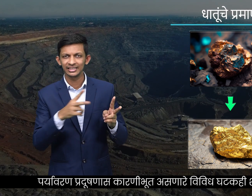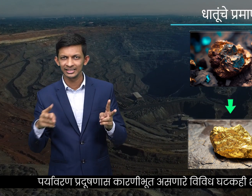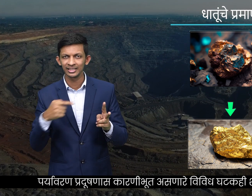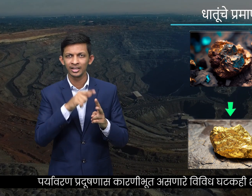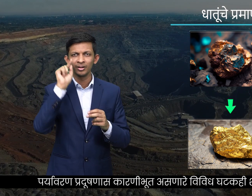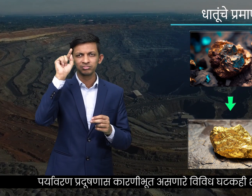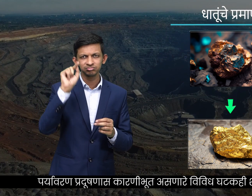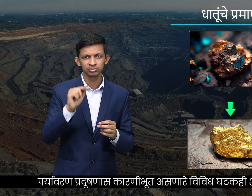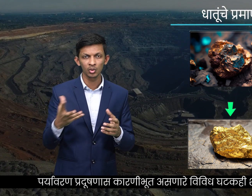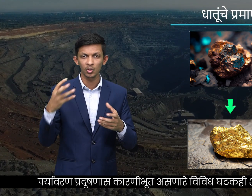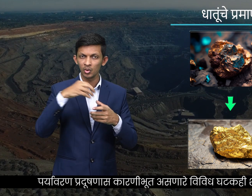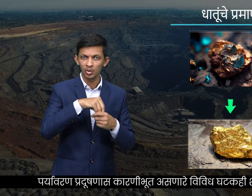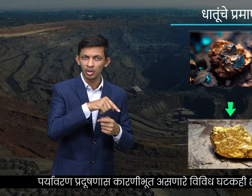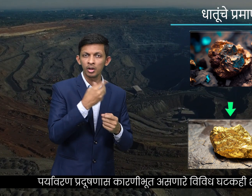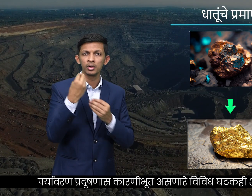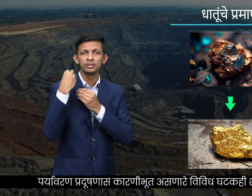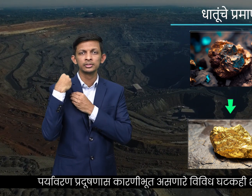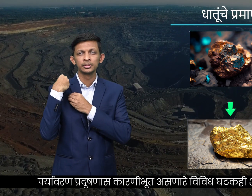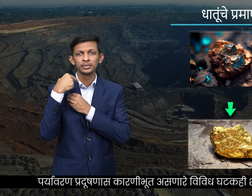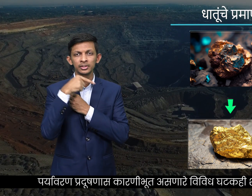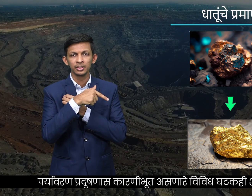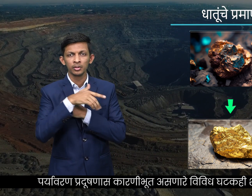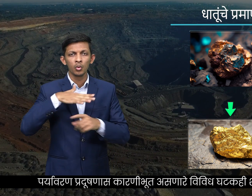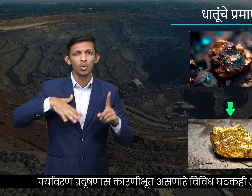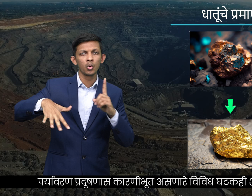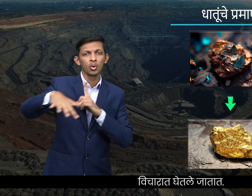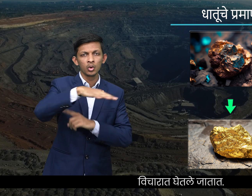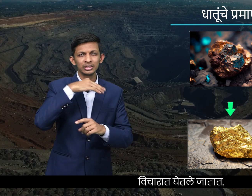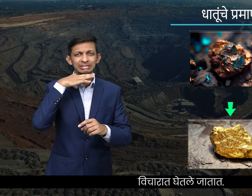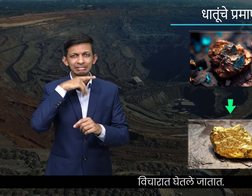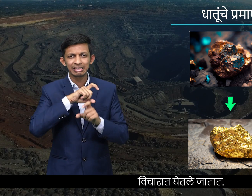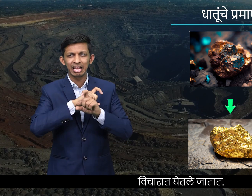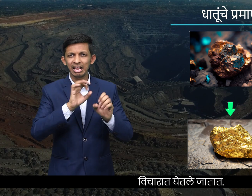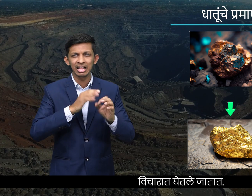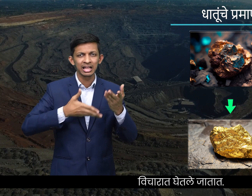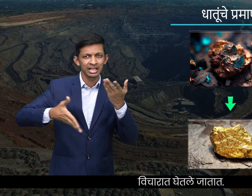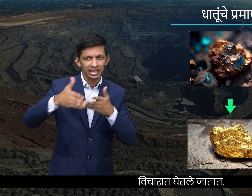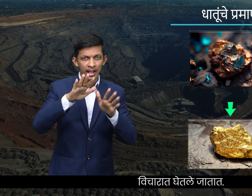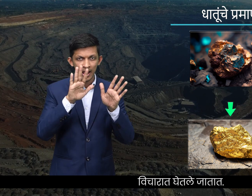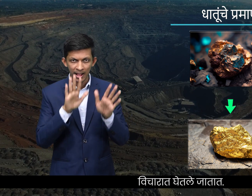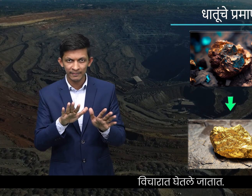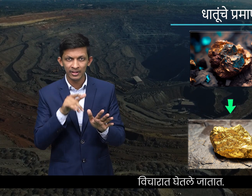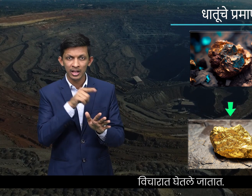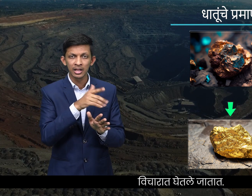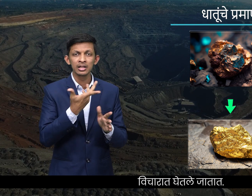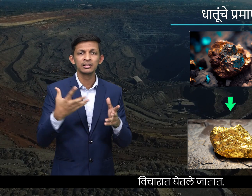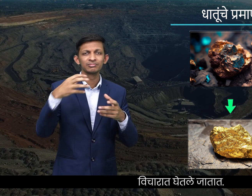पर्यावरण प्रदूषणात कारणीभूत असणारे विविध घटक ही शुद्धीकरणादरम्यान विचारात घेतले जातात.